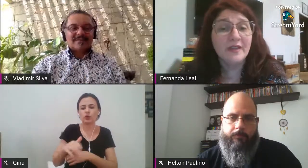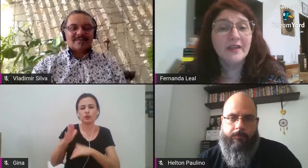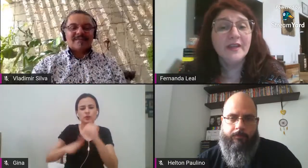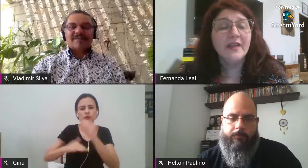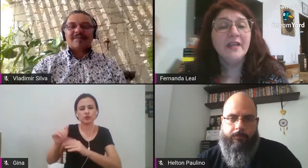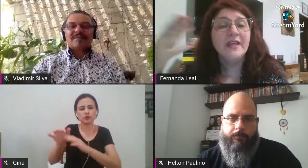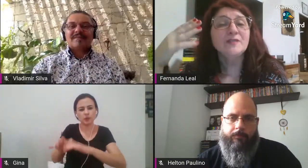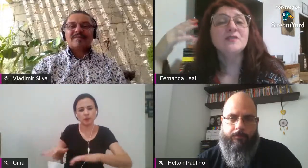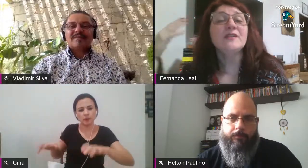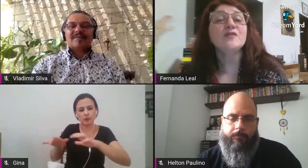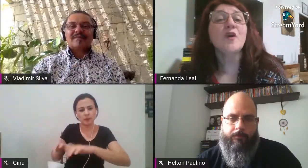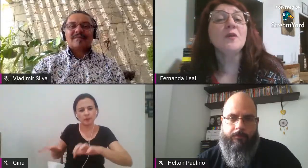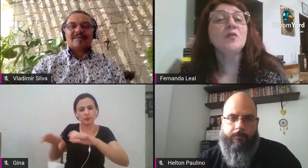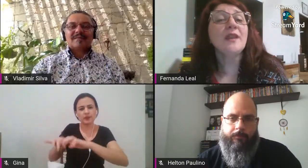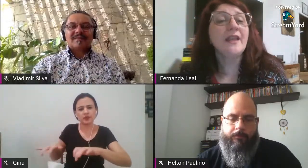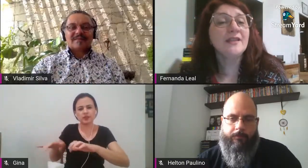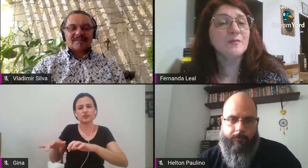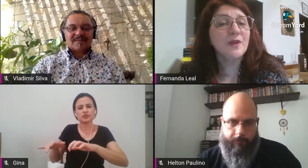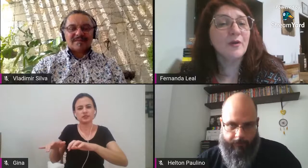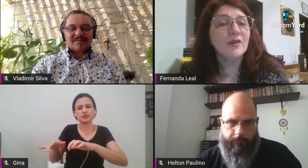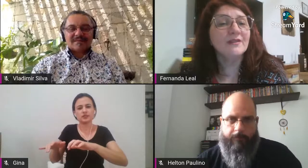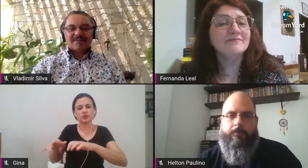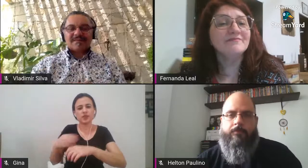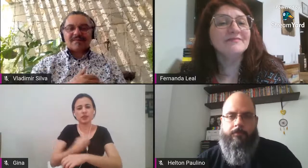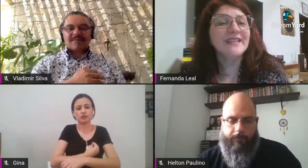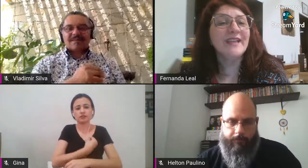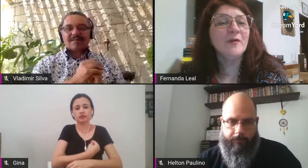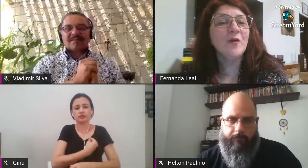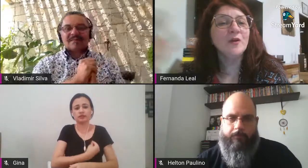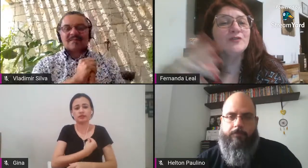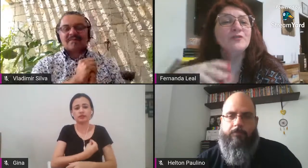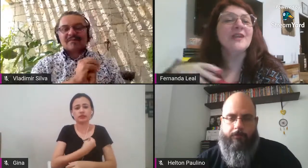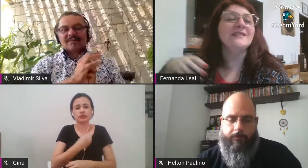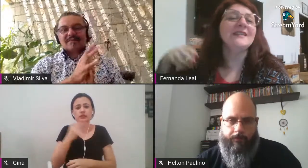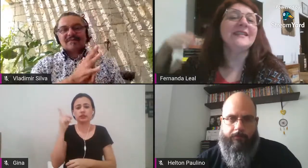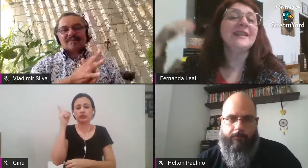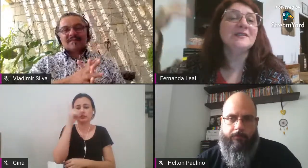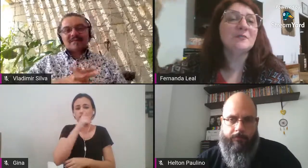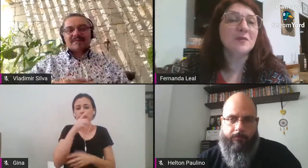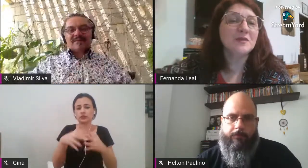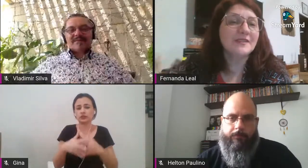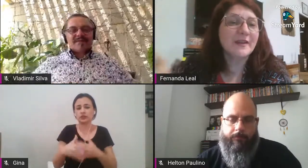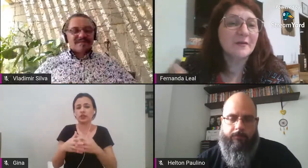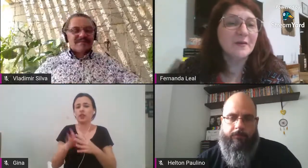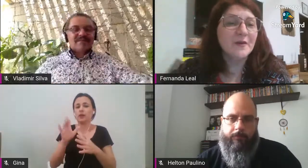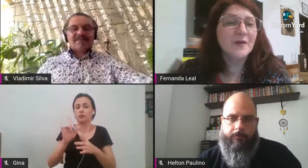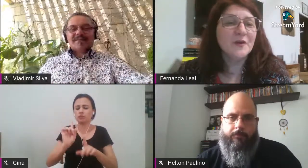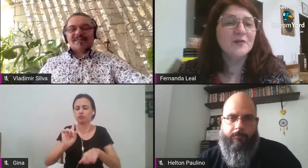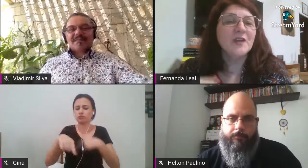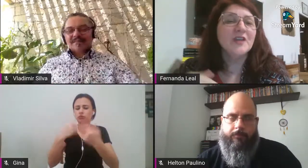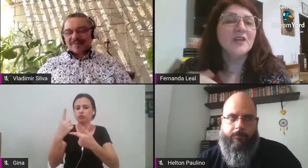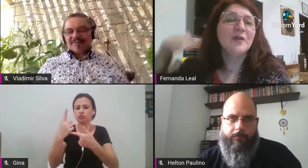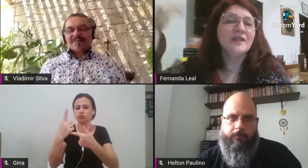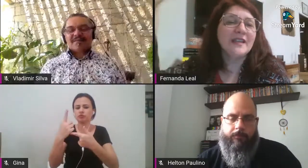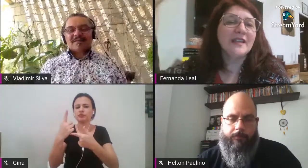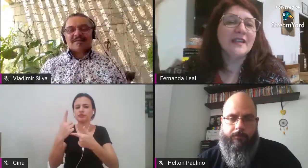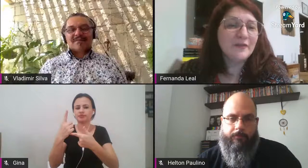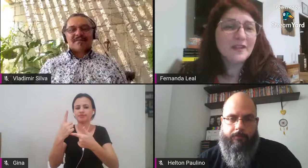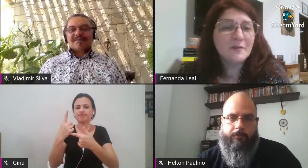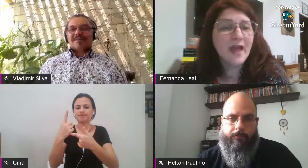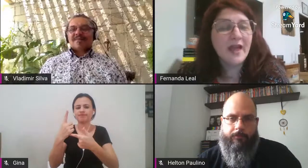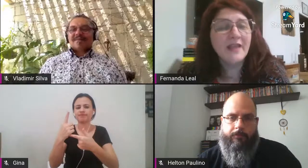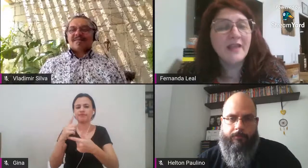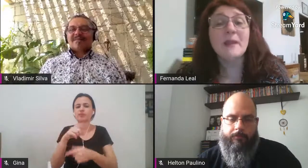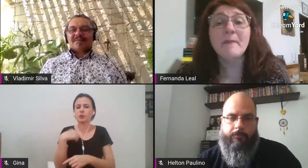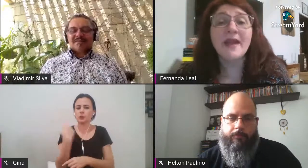vida, e isso se transforma numa lei espanhola, né? Eu gosto dessa transposição, do que a gente pode fazer cada